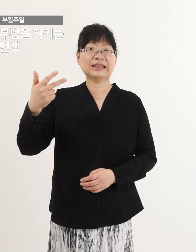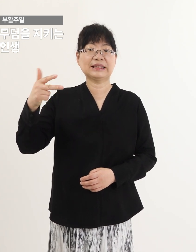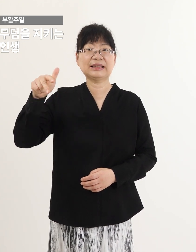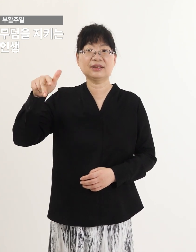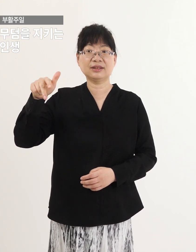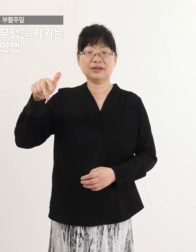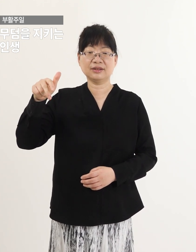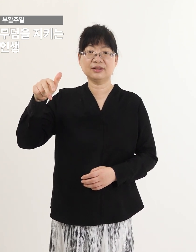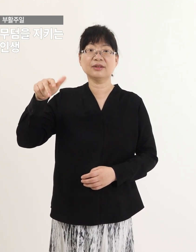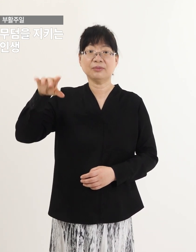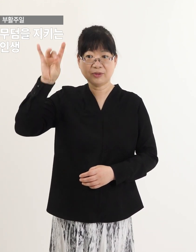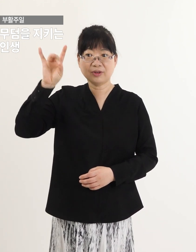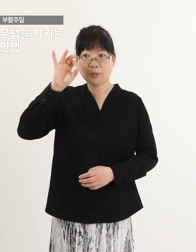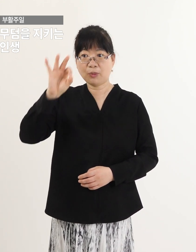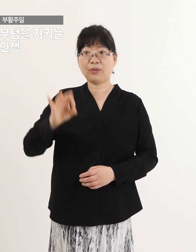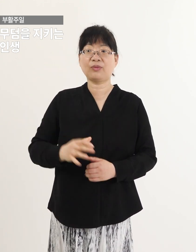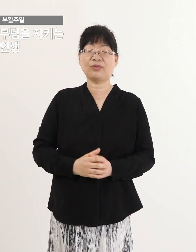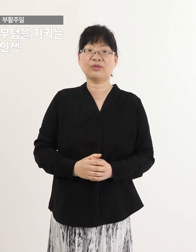57절을 먼저 보실까요?